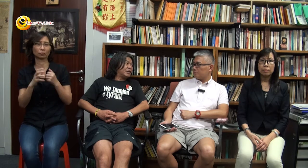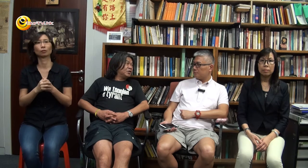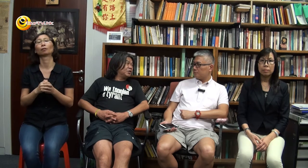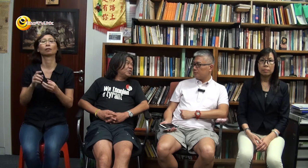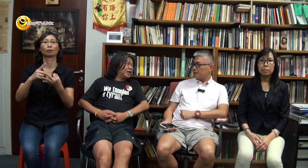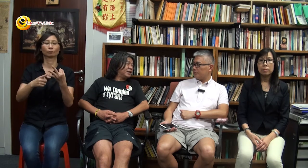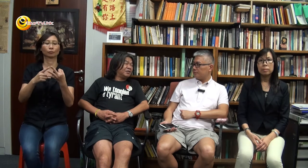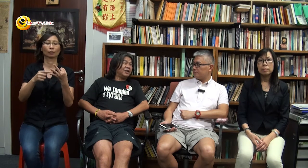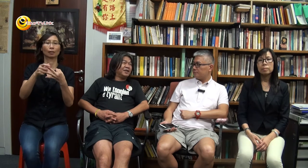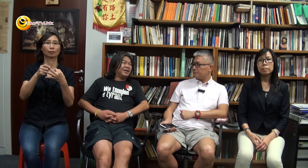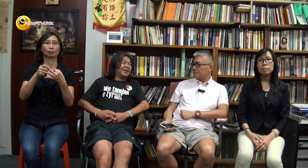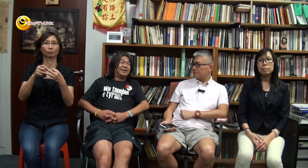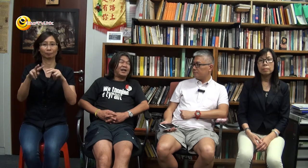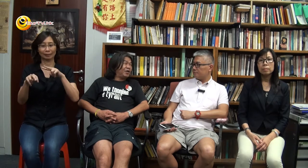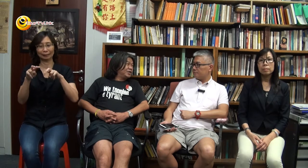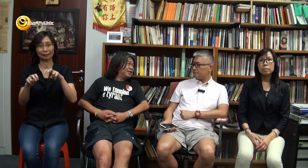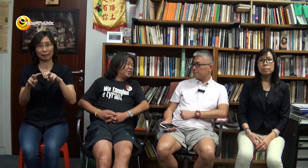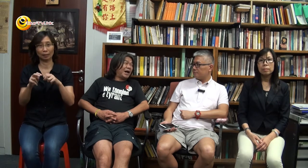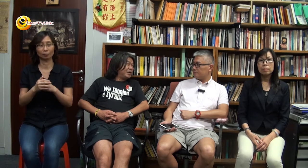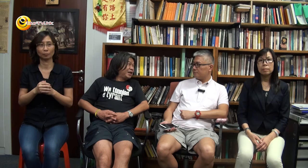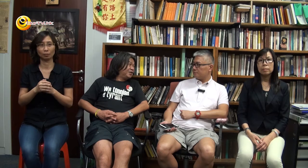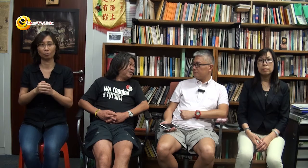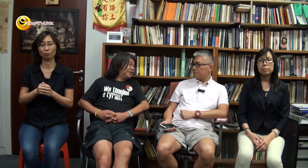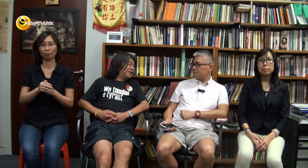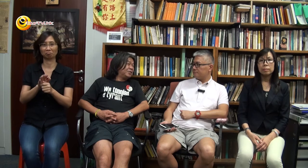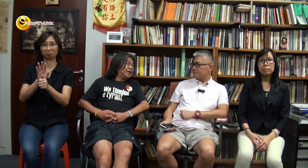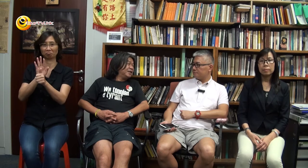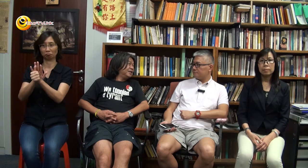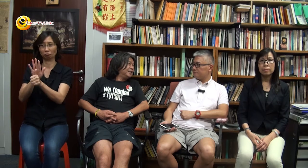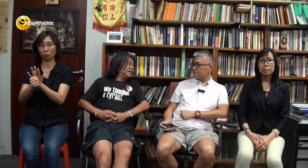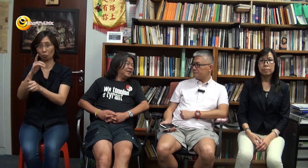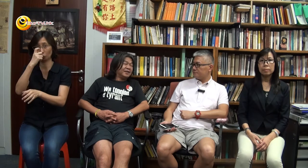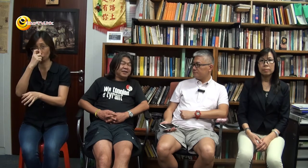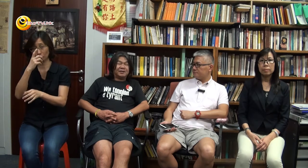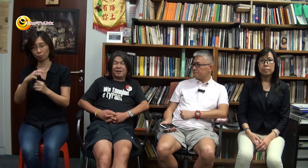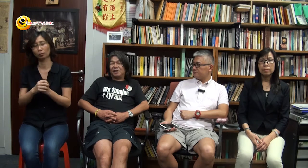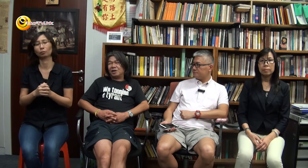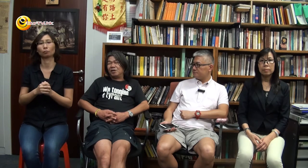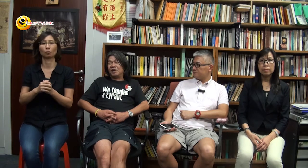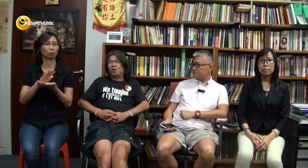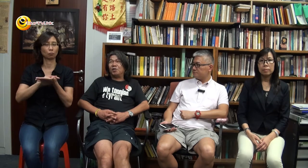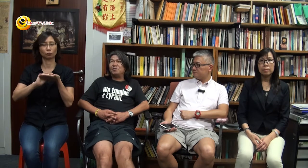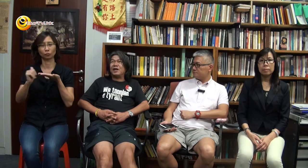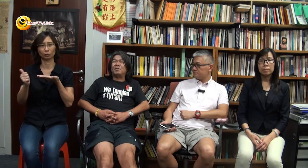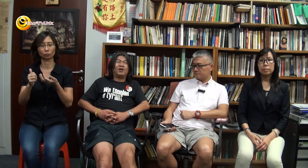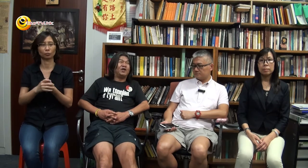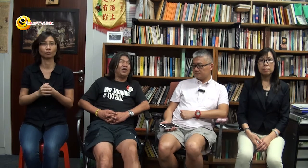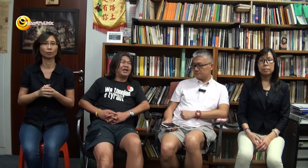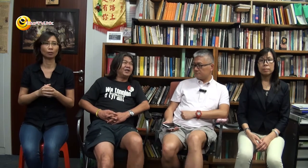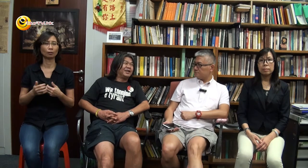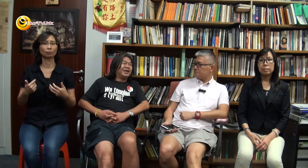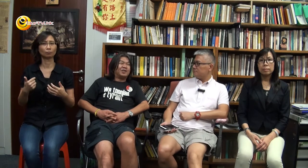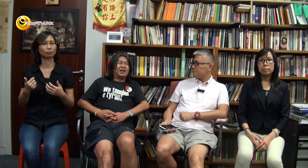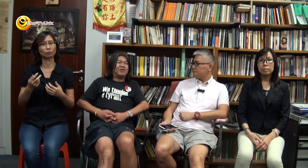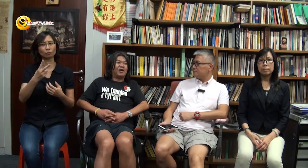星係興業集團嘅老細嚟嘅喎，益啊梁振英嘅擺明益嘅喎，係咪啊？即係老實講，咁我唔知係咪佢哋兩